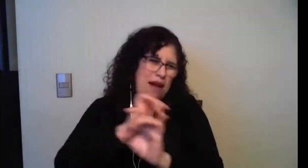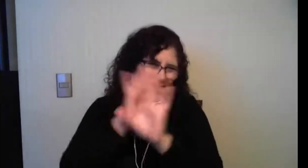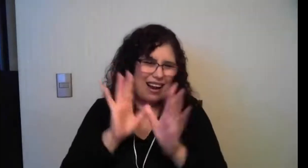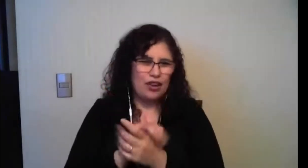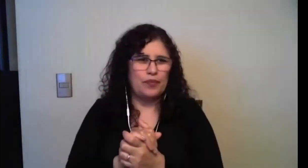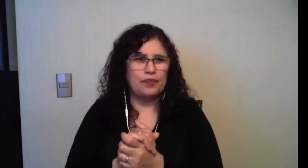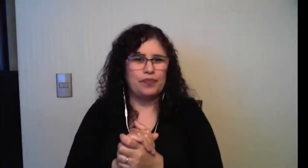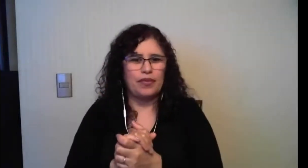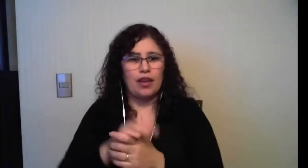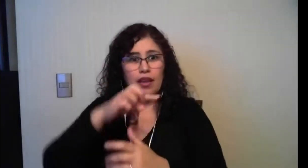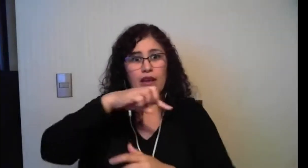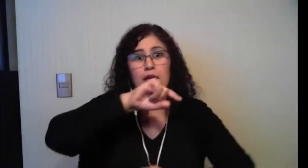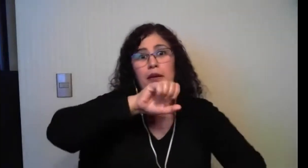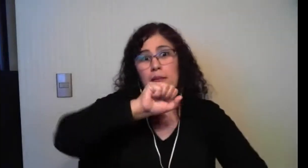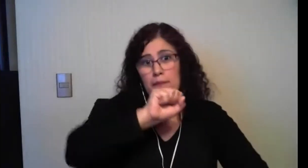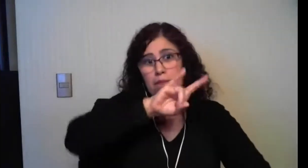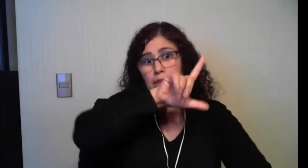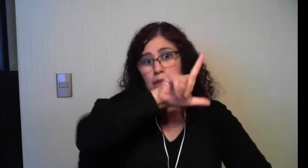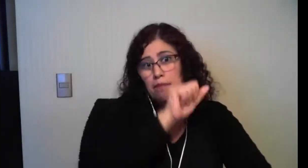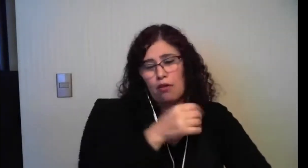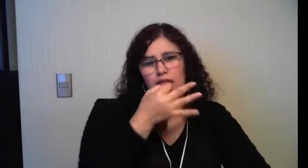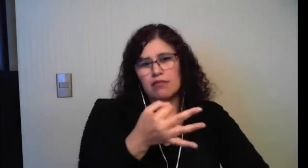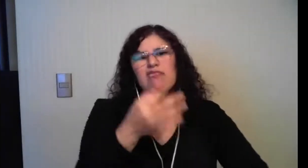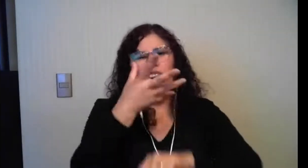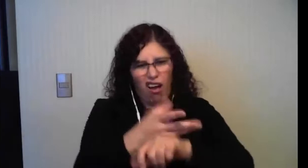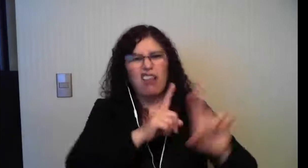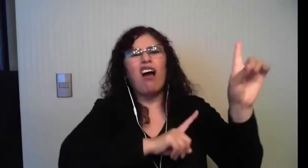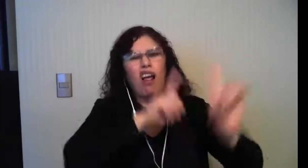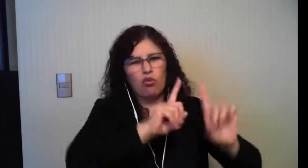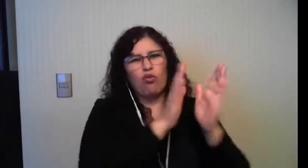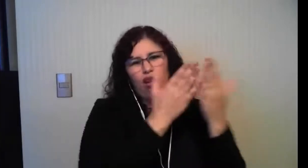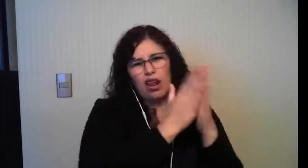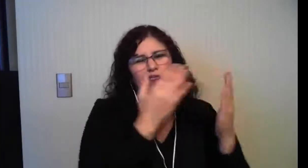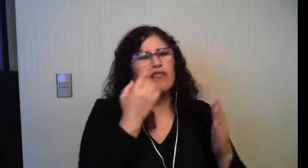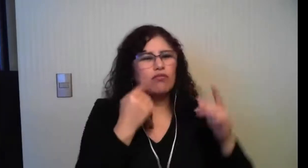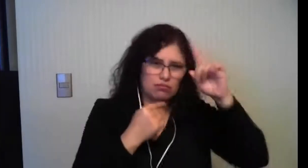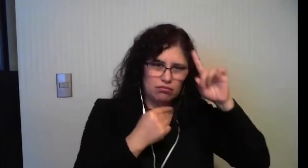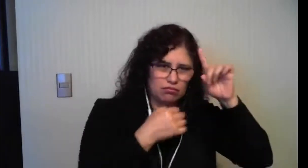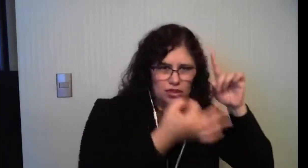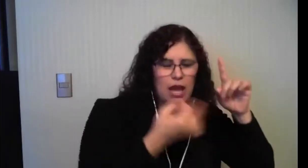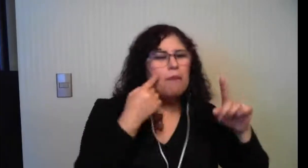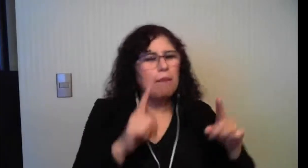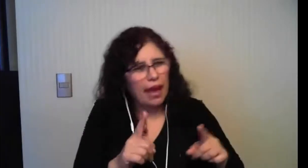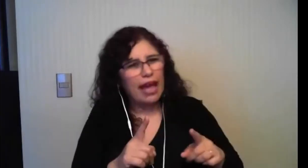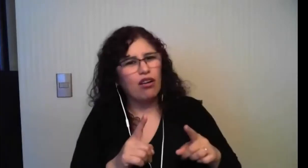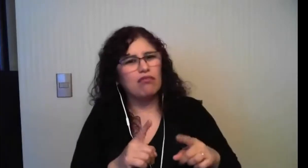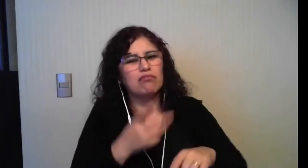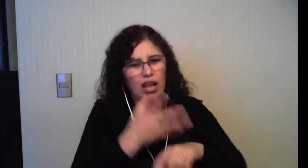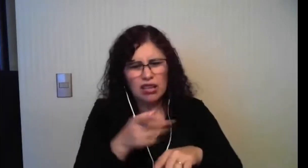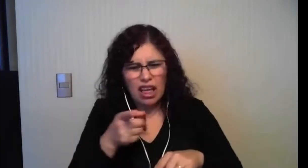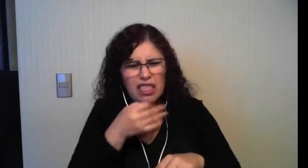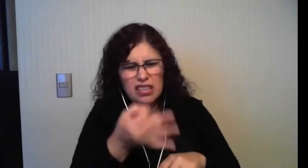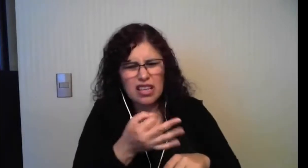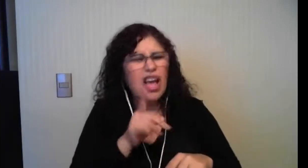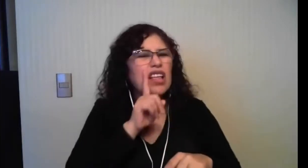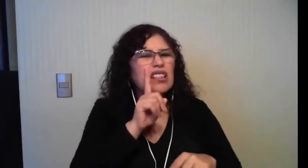Ah, dice la Así que Paula que eso, hay algunos libros, pero no cacho bien en qué parte estarán los libros. perfecto, Dice tienen que ¿ya? meterte a la parte de